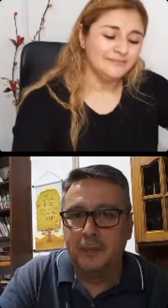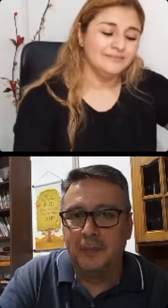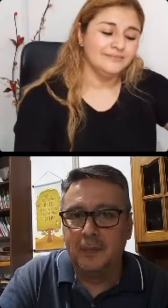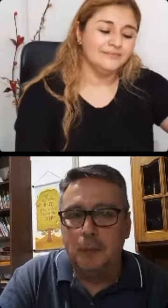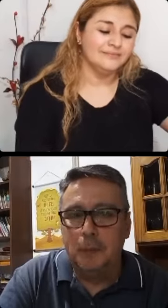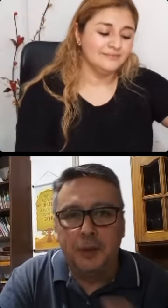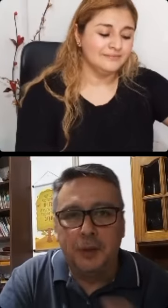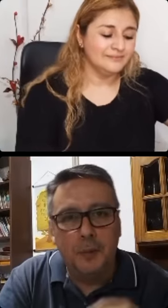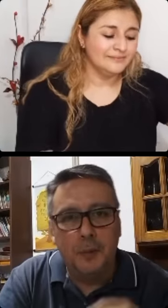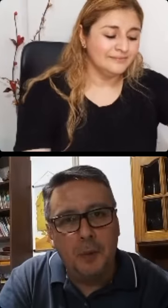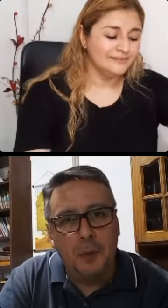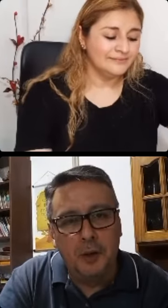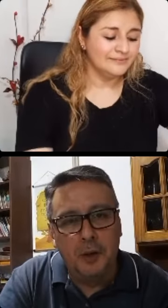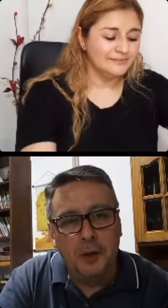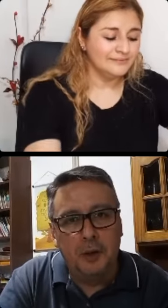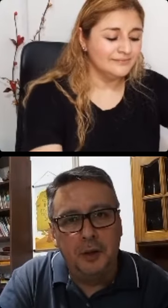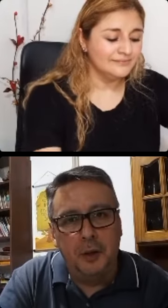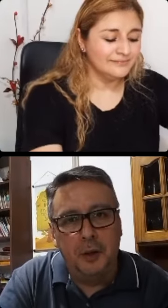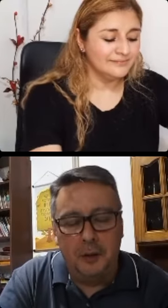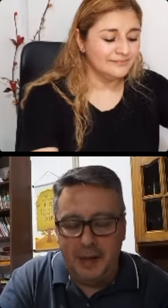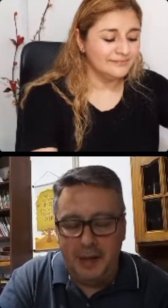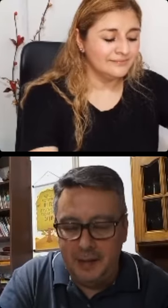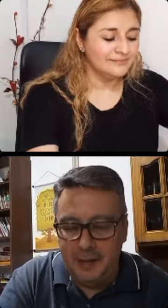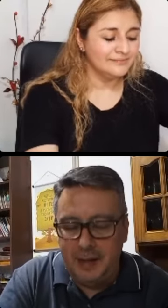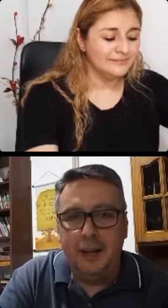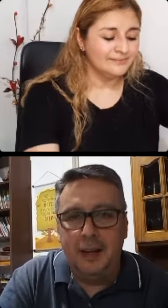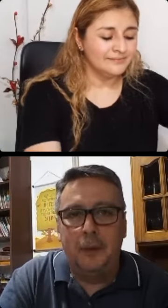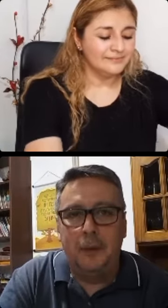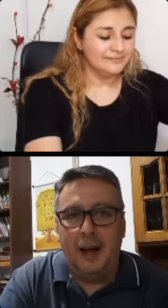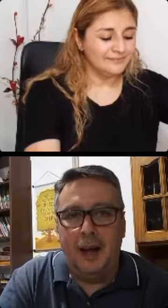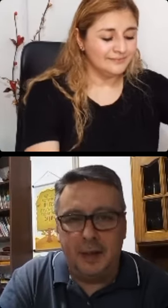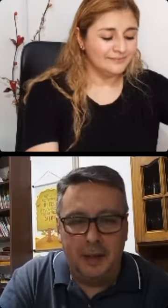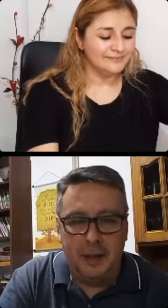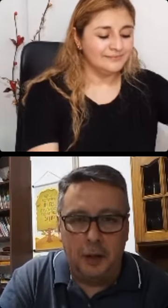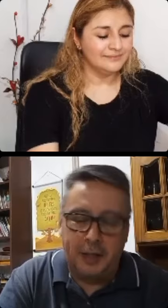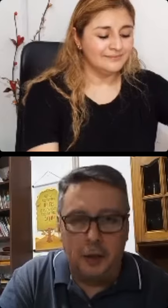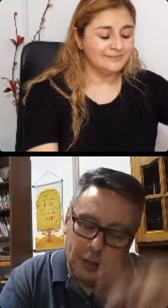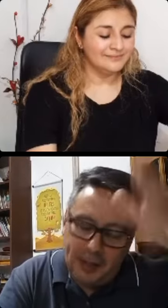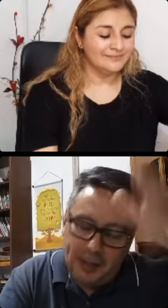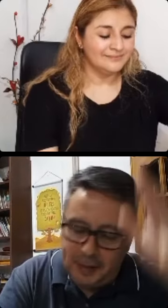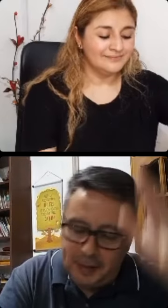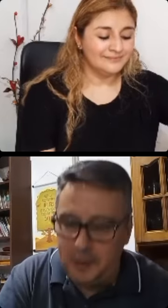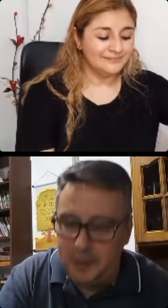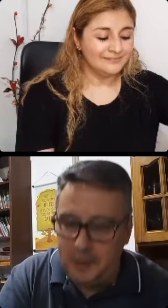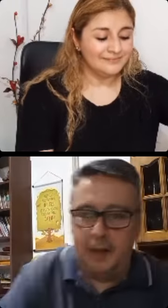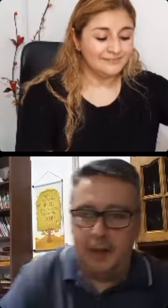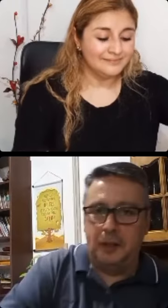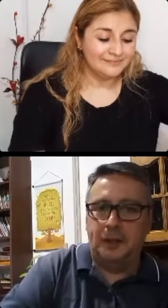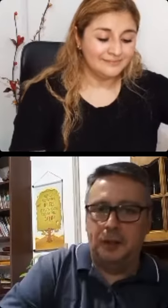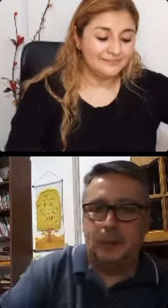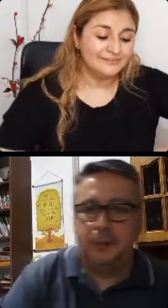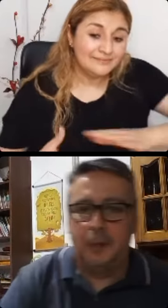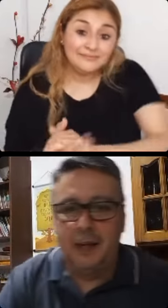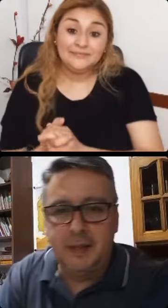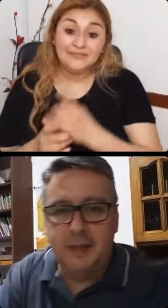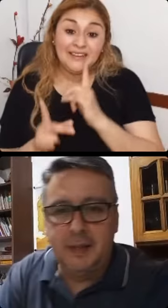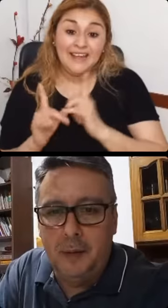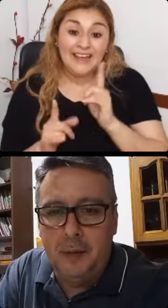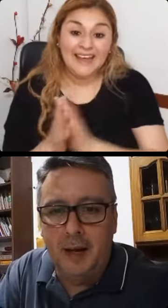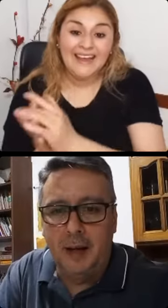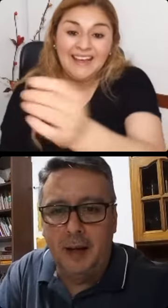me gusta mucho cuando cuando Dios lo ve y le habla a Gedeón Gedeón les comento para el que está muy